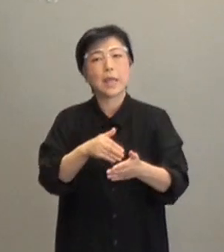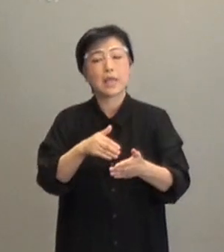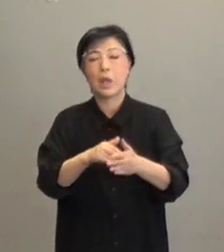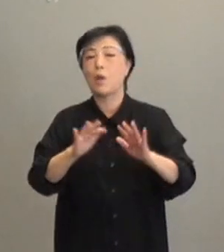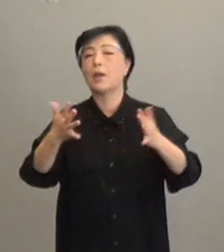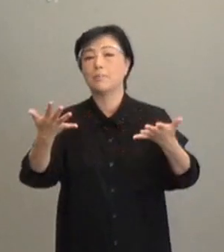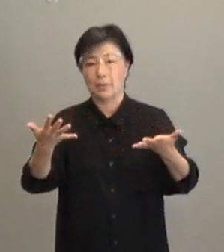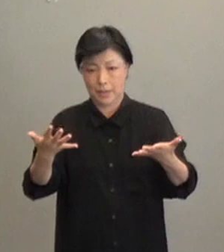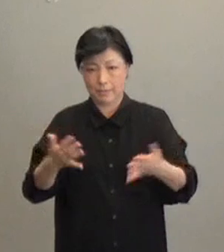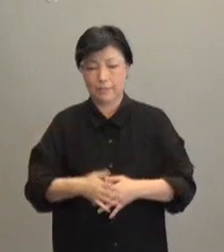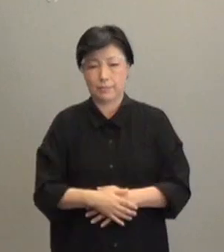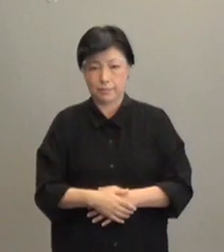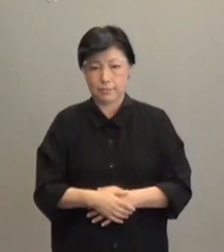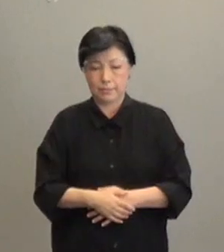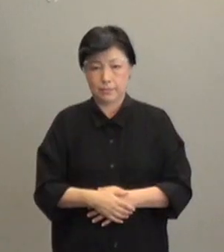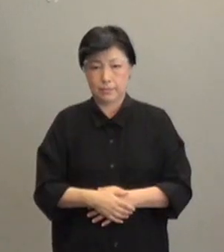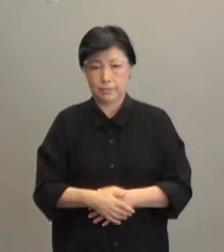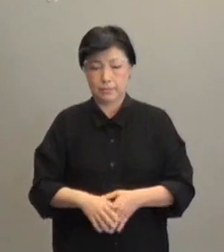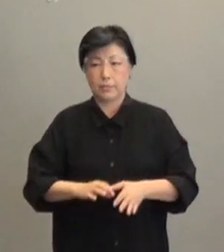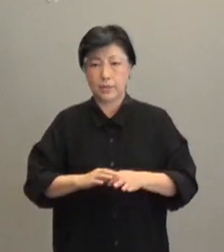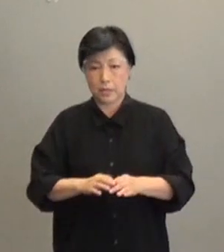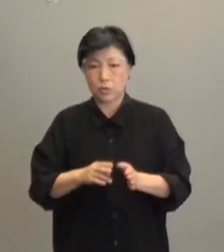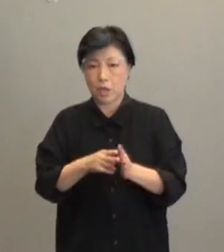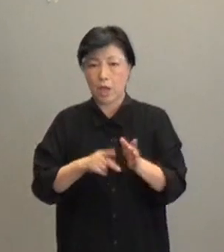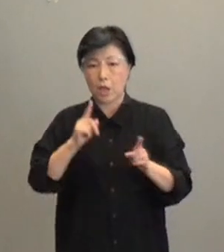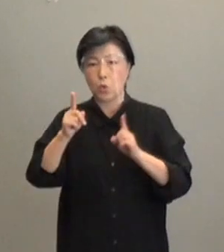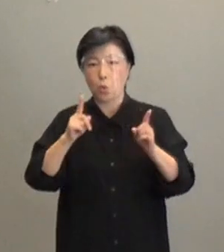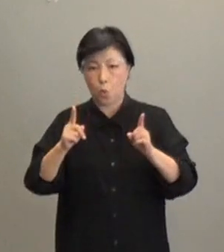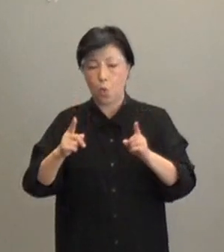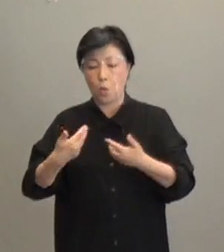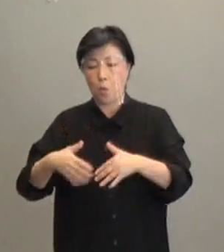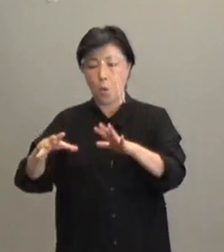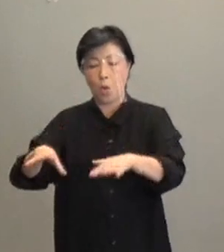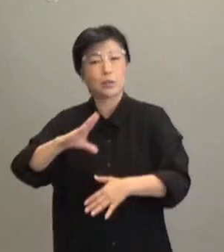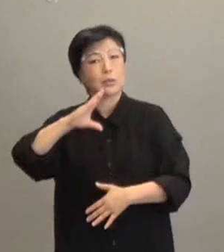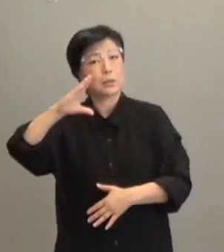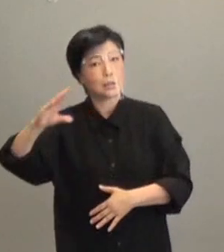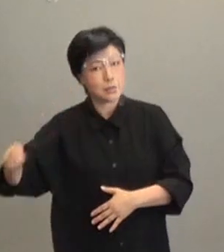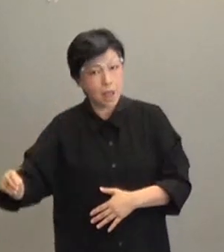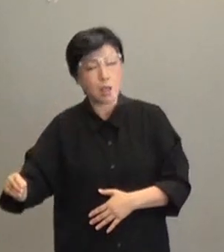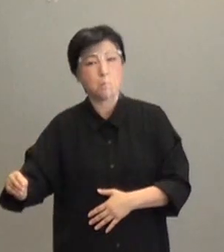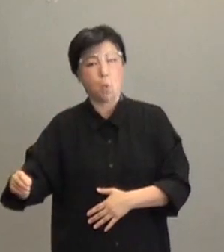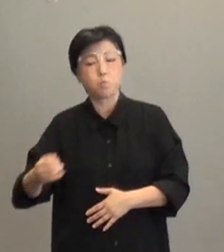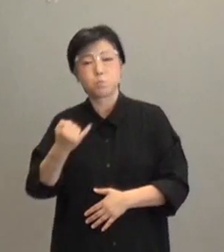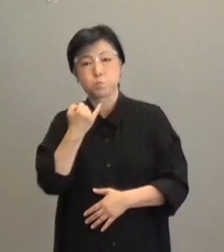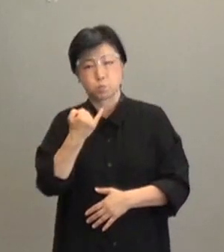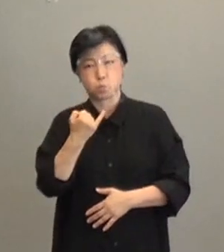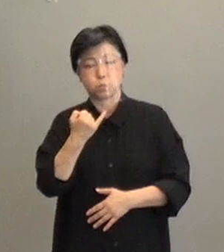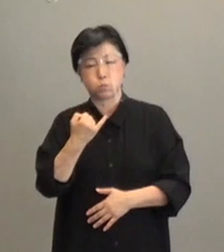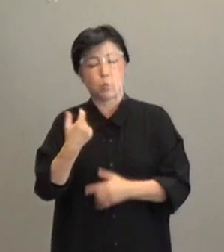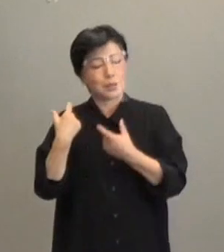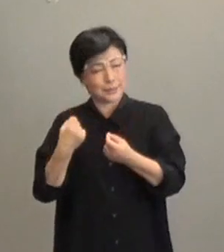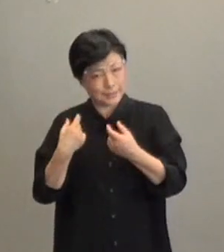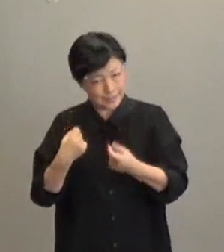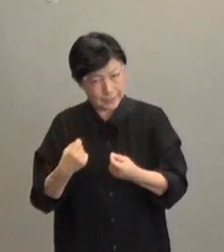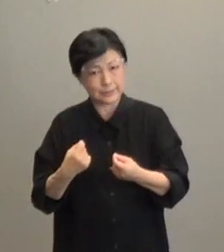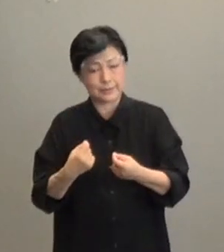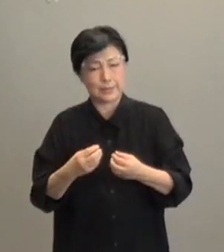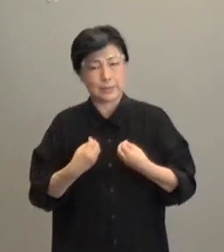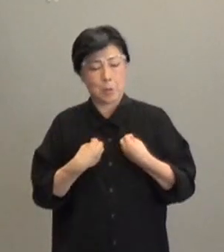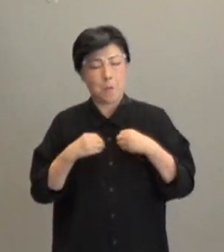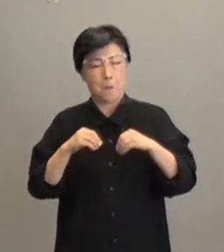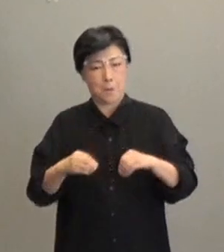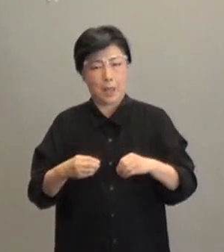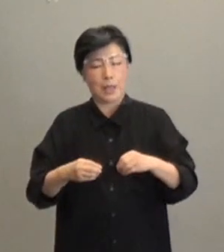ではありません。ですので旅行や帰省等についてもですね、しっかり感染対策をしていただいた上で